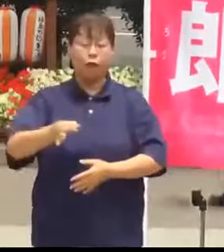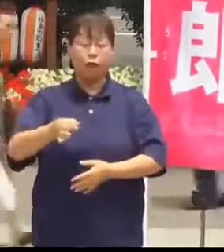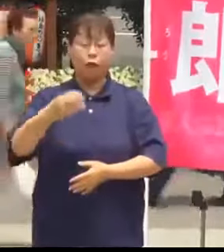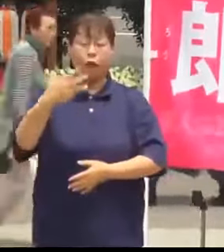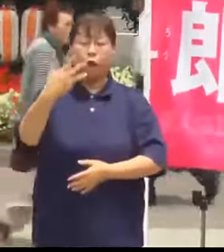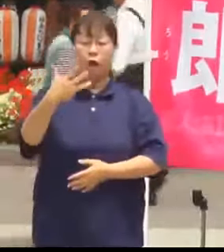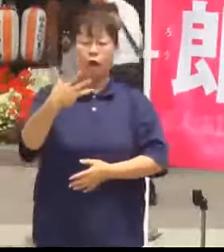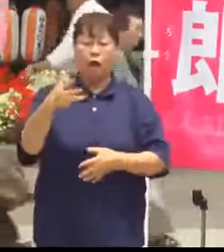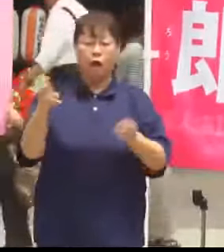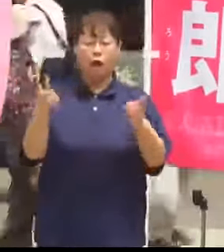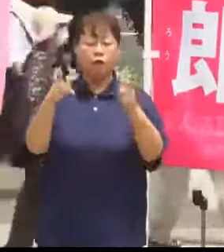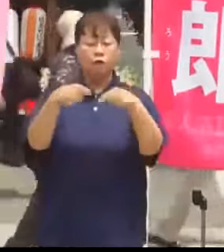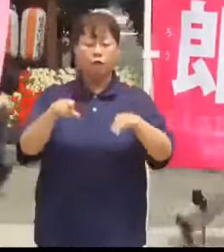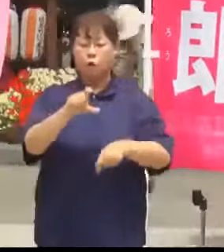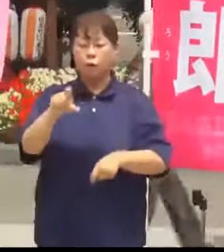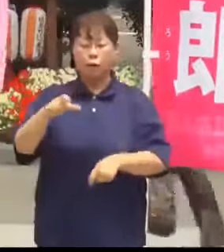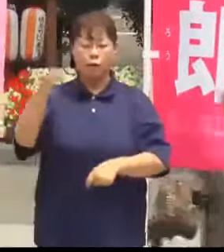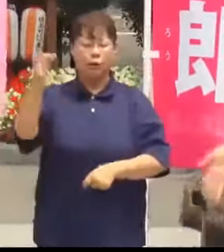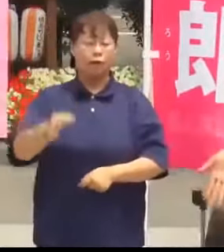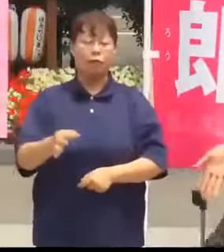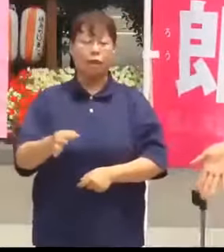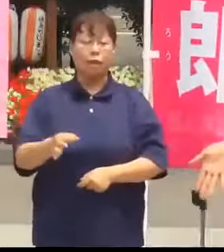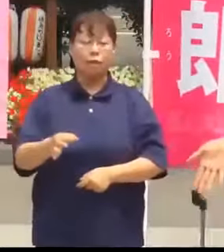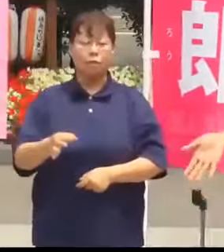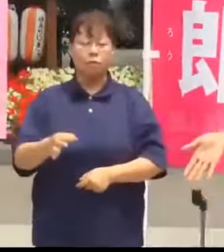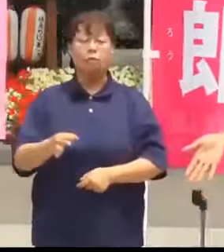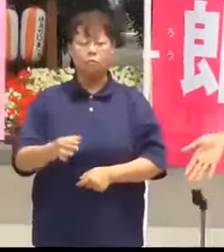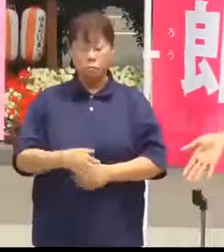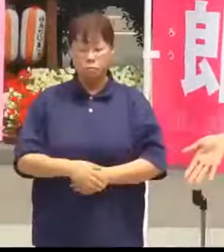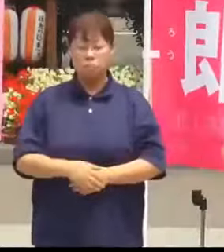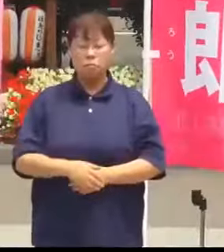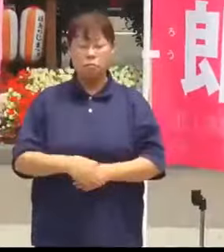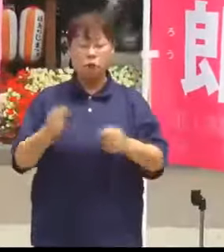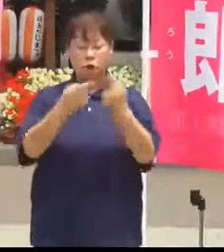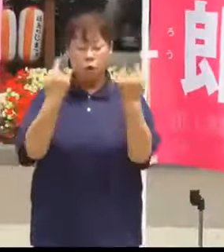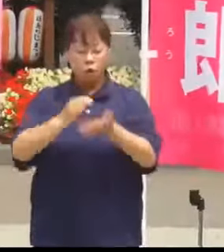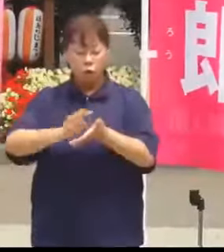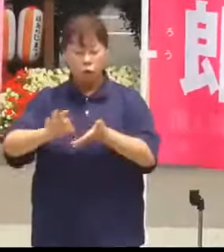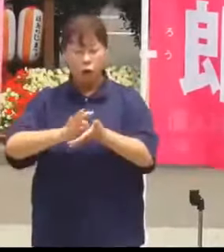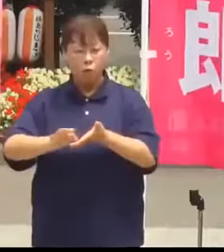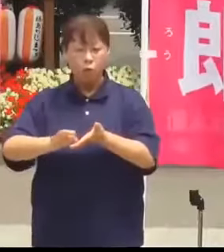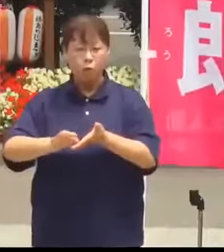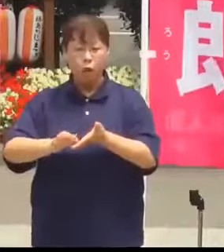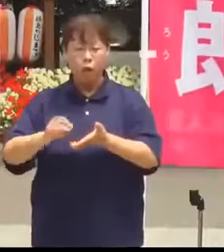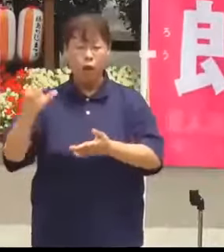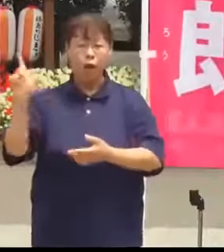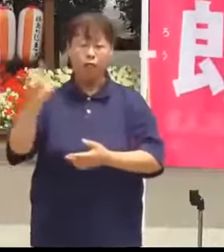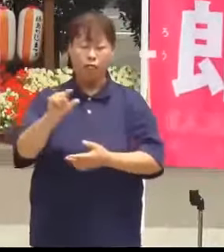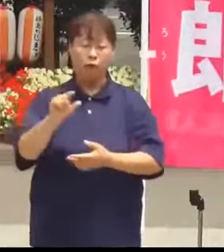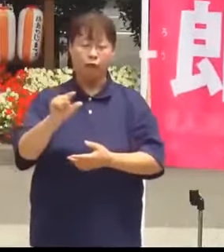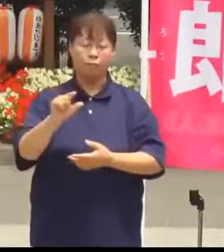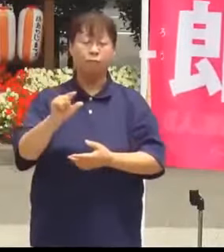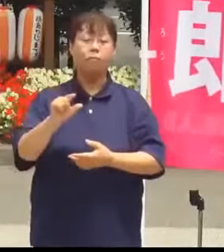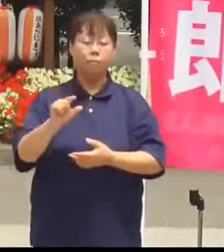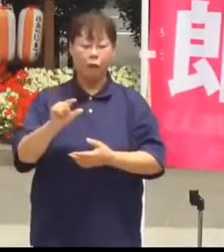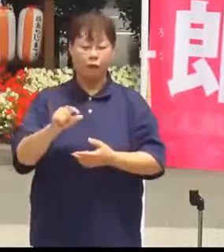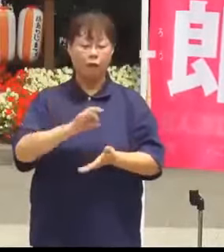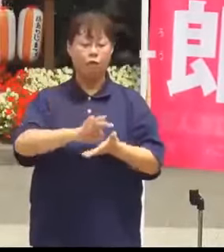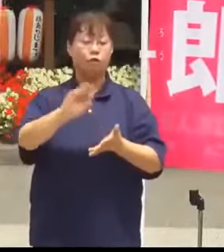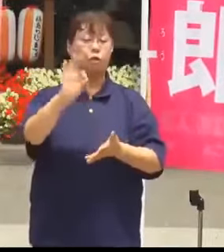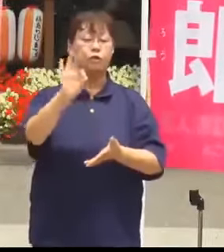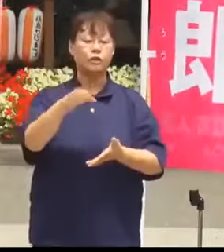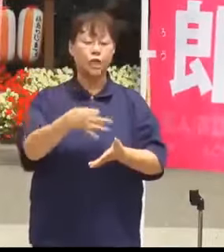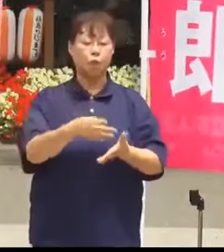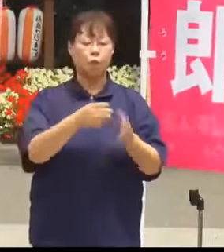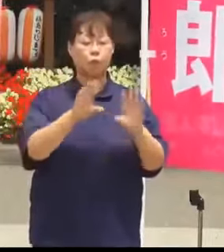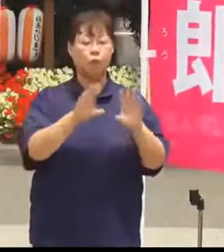っていうことはサンパーを挙げただけで8兆円の個人消費が落ち込んだならば逆に消費税をやめて